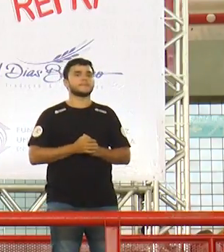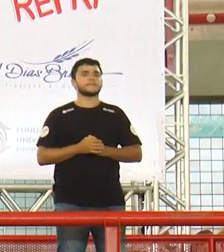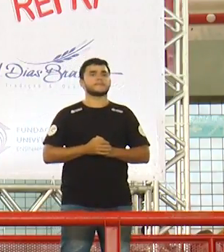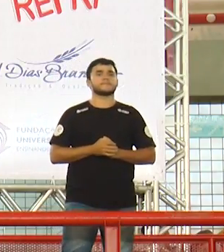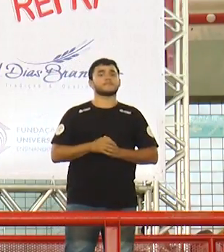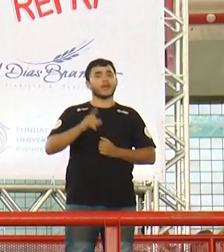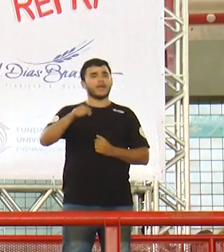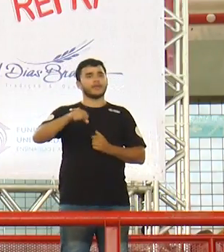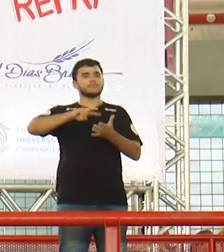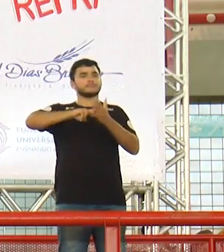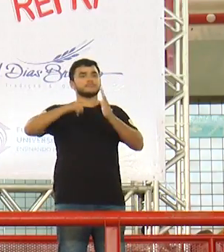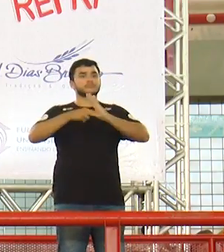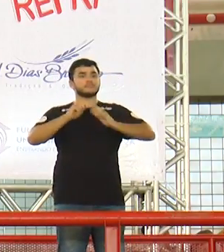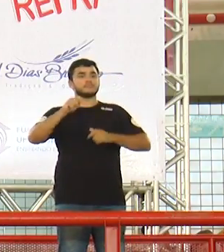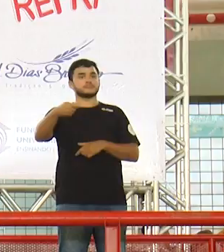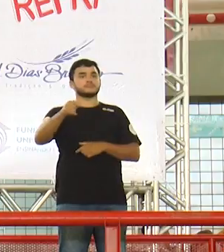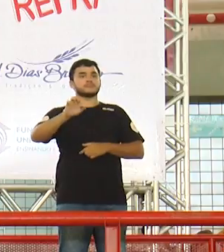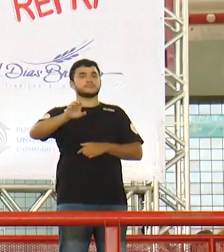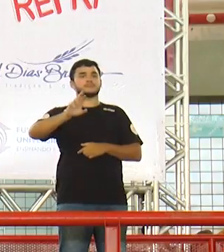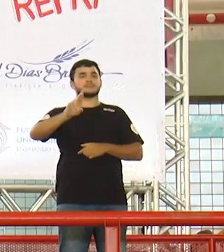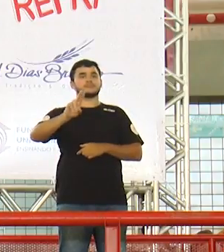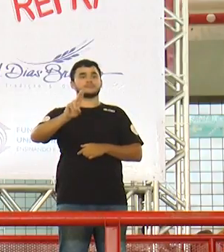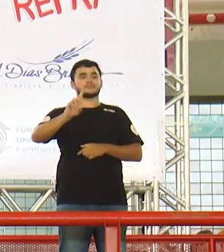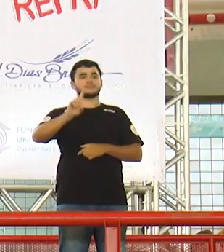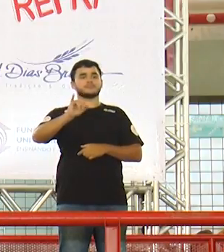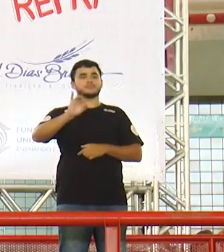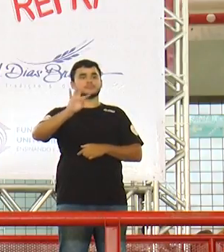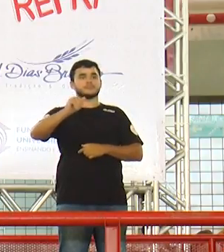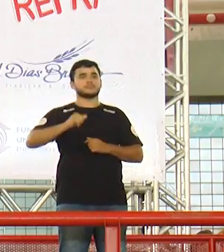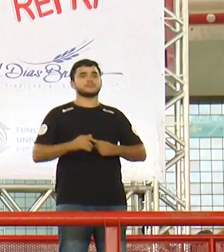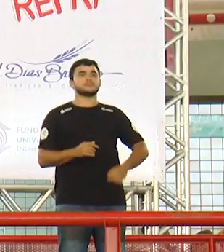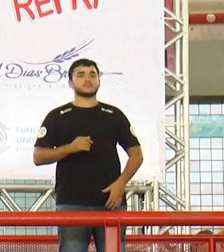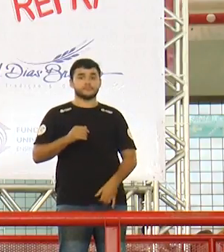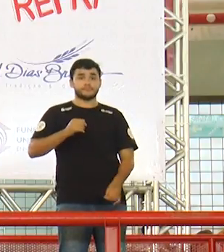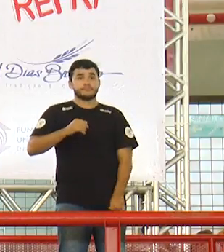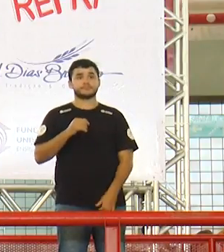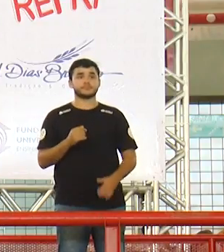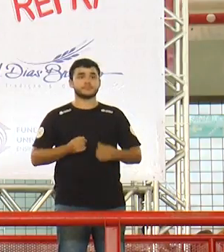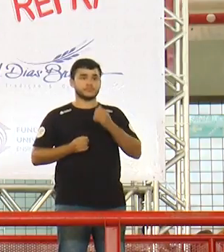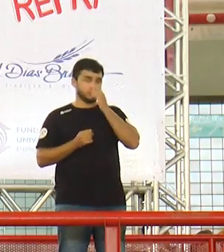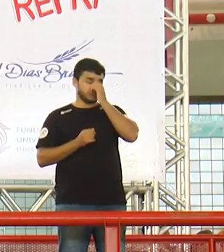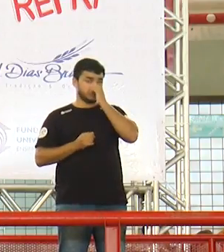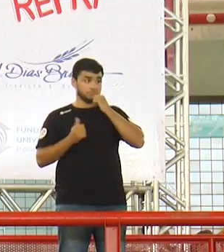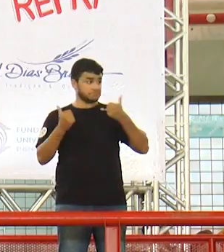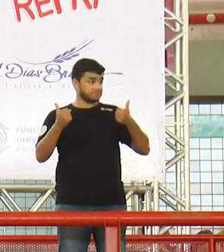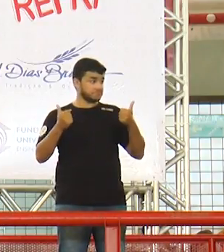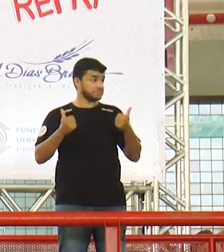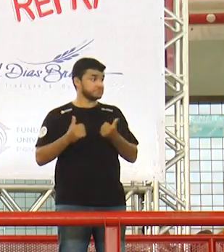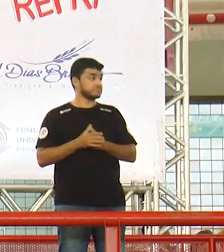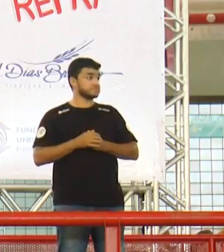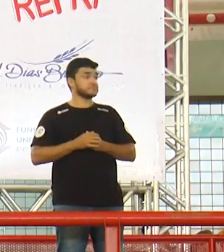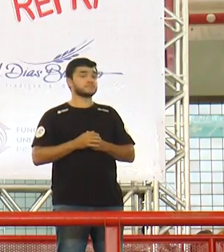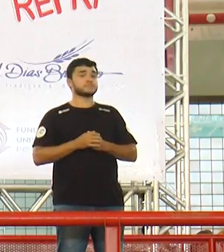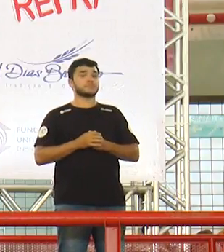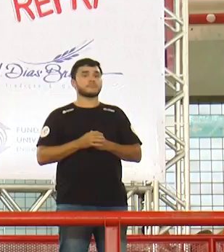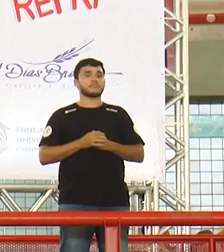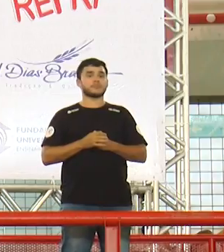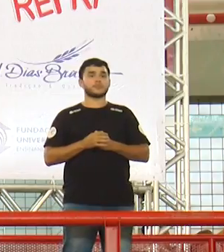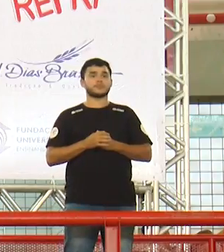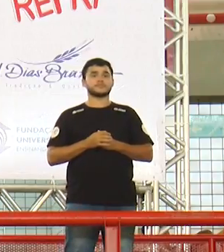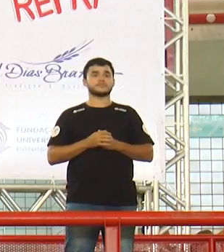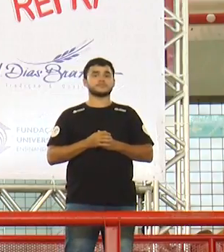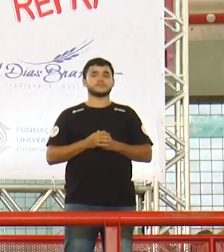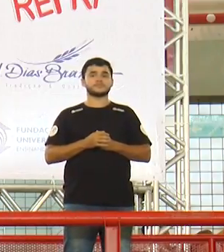linguagem erudita, coisa que não ocorre certamente na fala do Chico Bento, né? Tudo bem? Tudo bem.